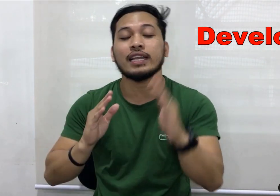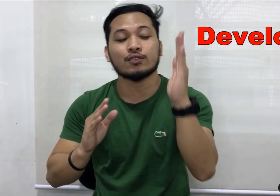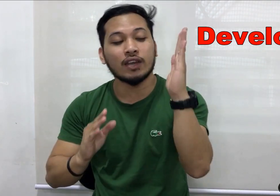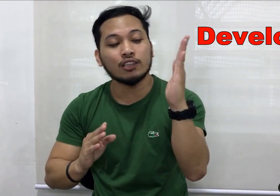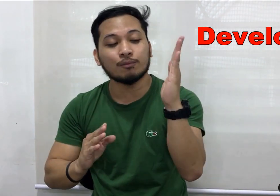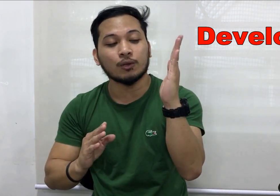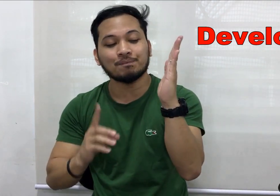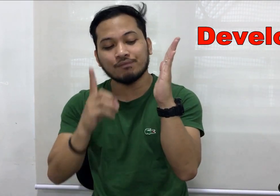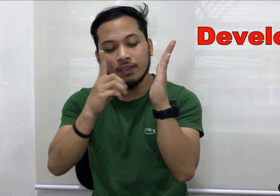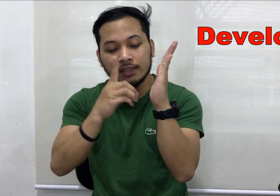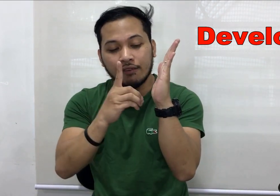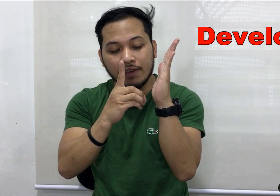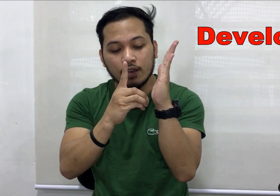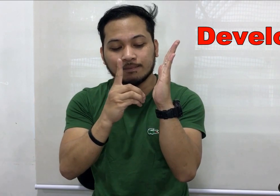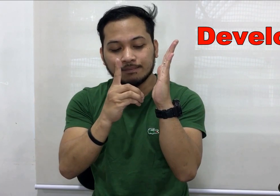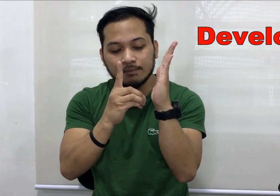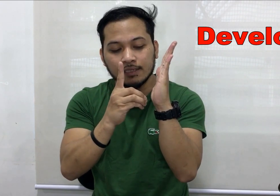kanan. So ganito po, develop.